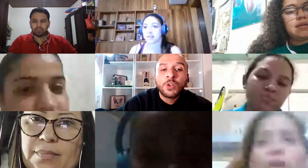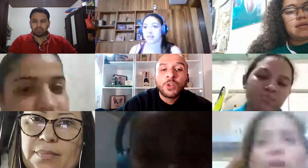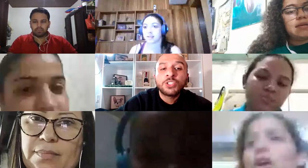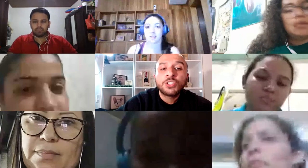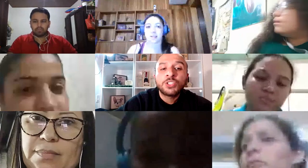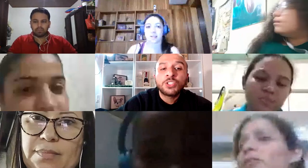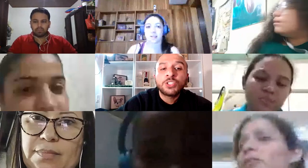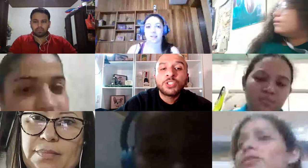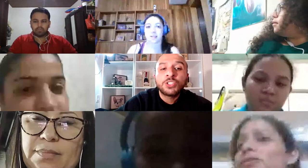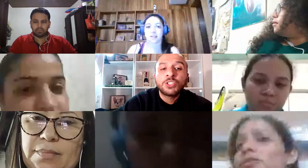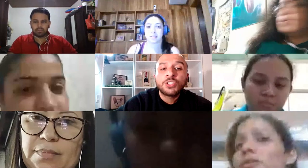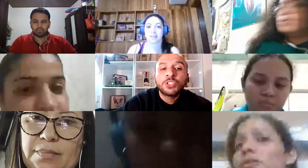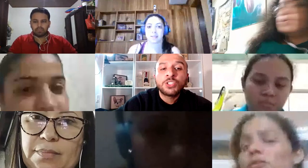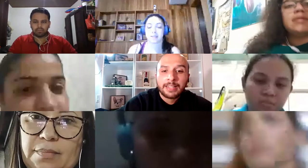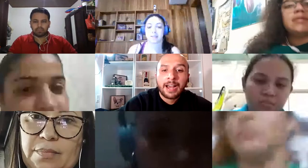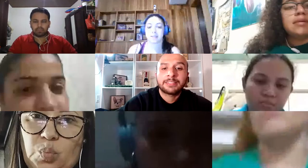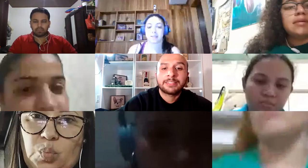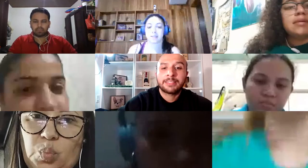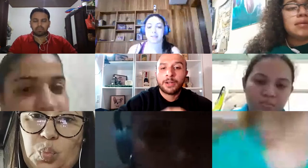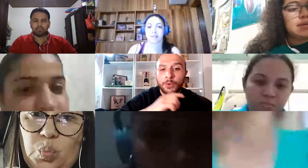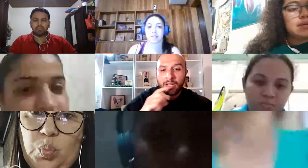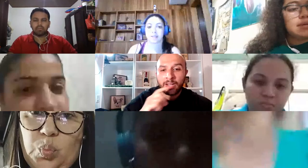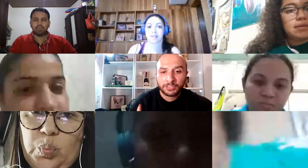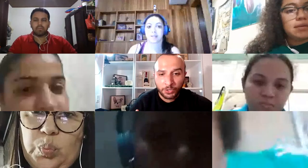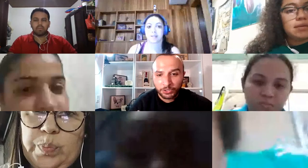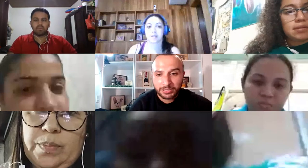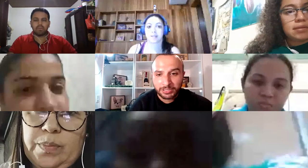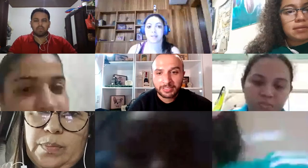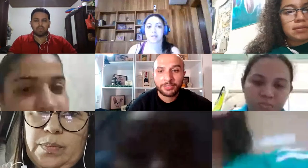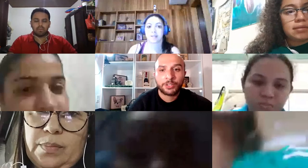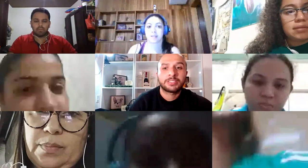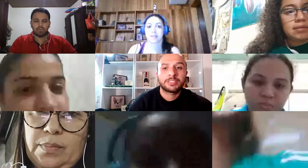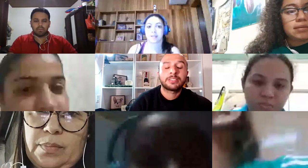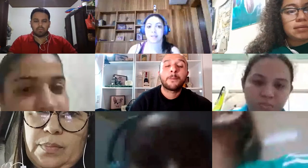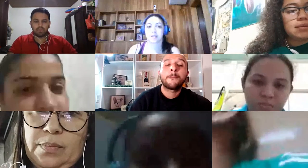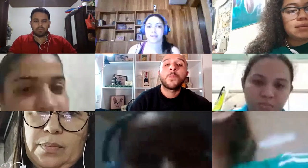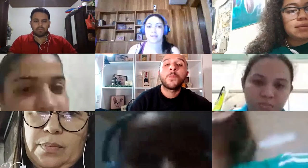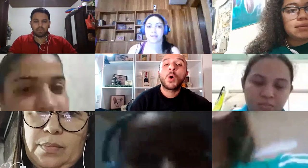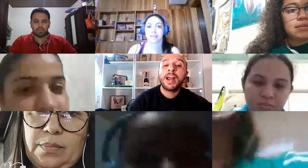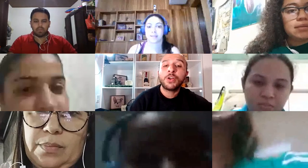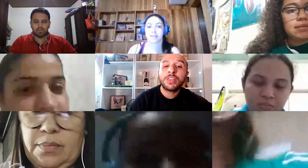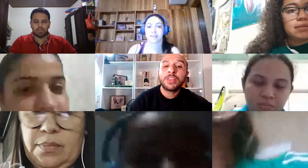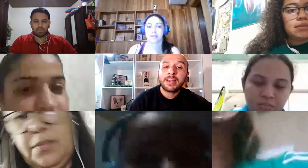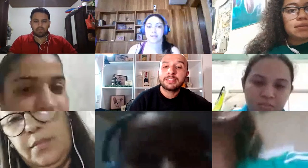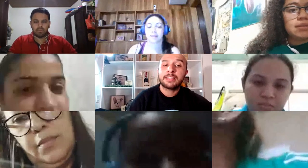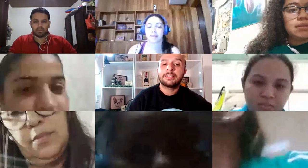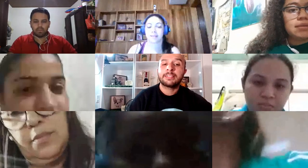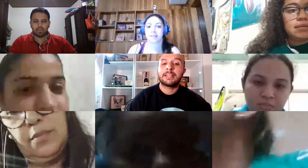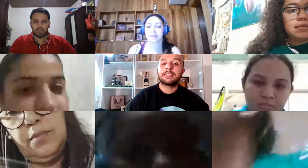buenos días hasta buenas noches. Entonces, buenos días es así.